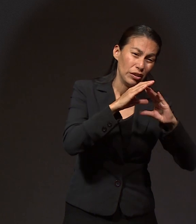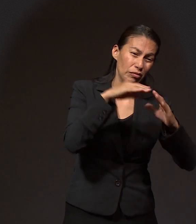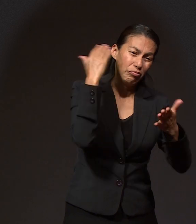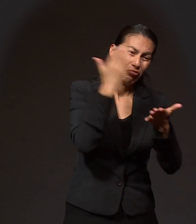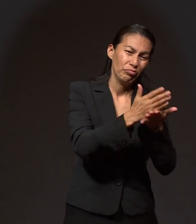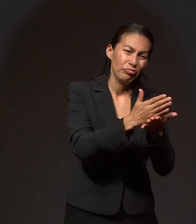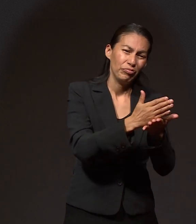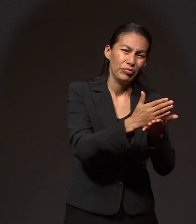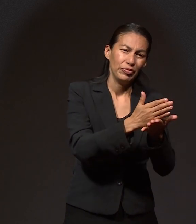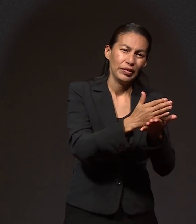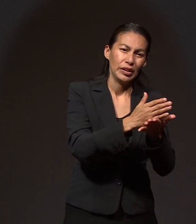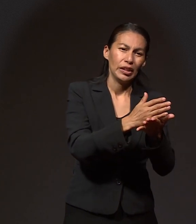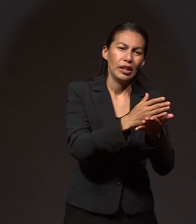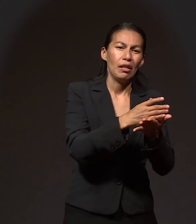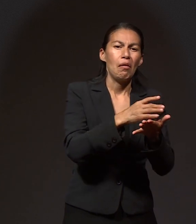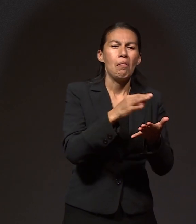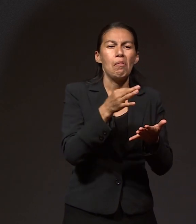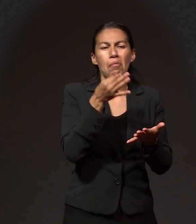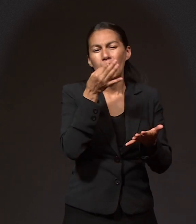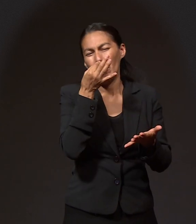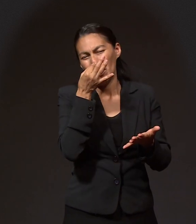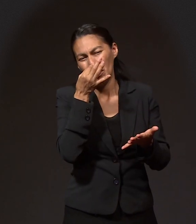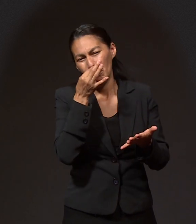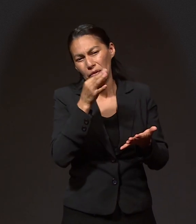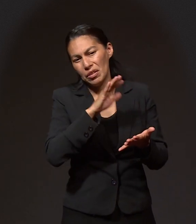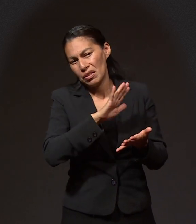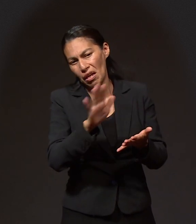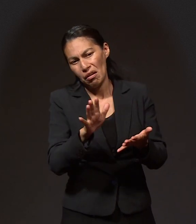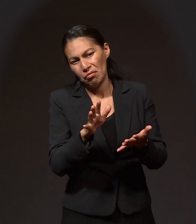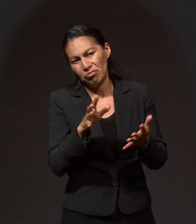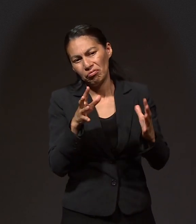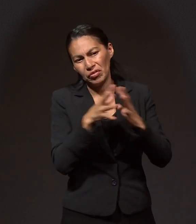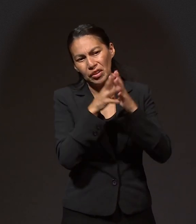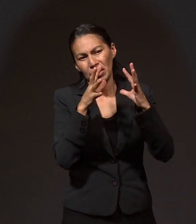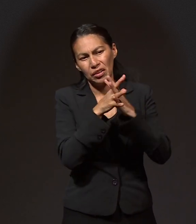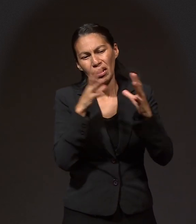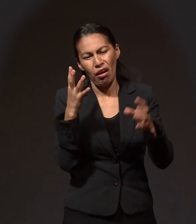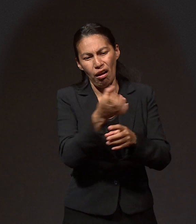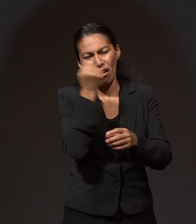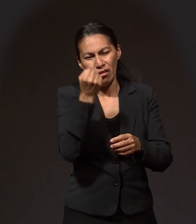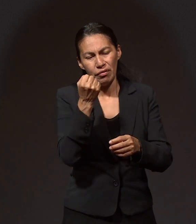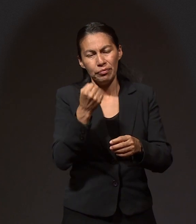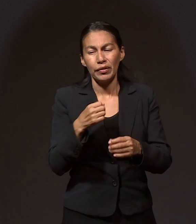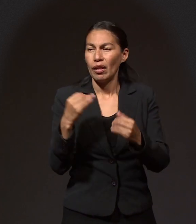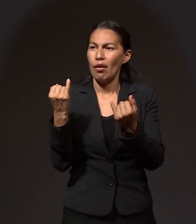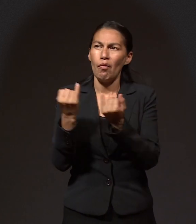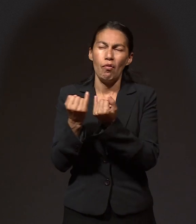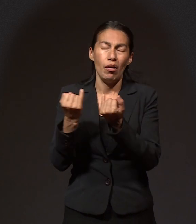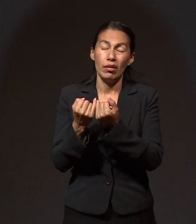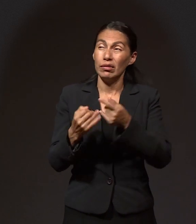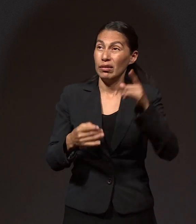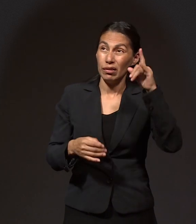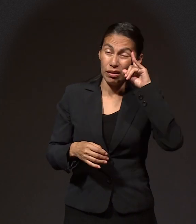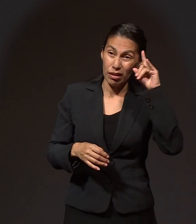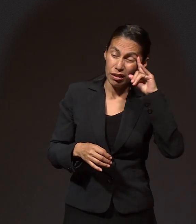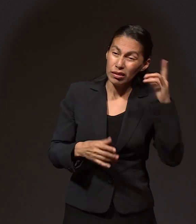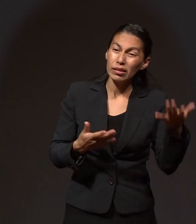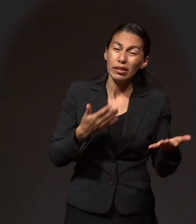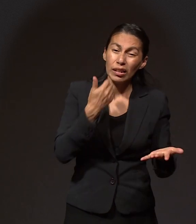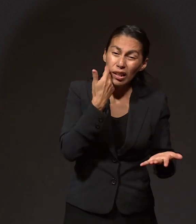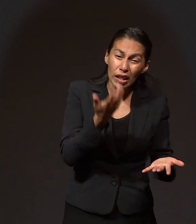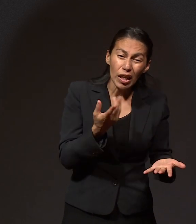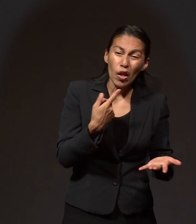Cierto. Y golpean eso, es cuestión de tiempo, ya ganan la batalla. Y el diablo que quiere mantenernos, como decía, ocupados,